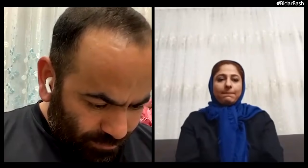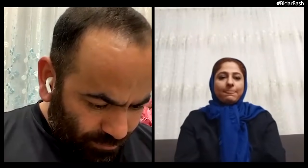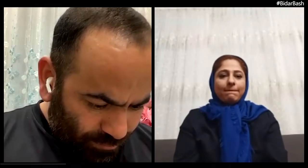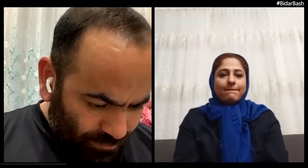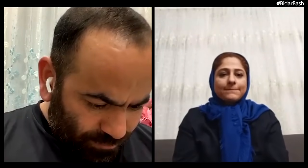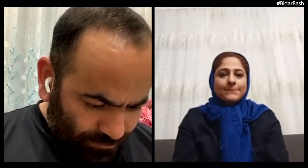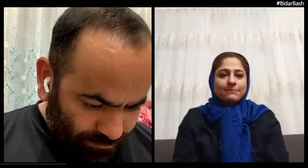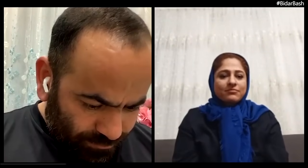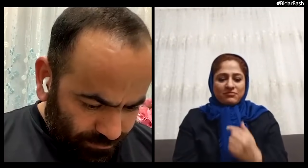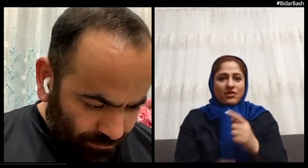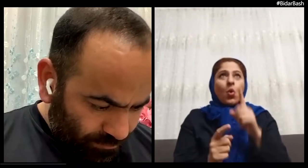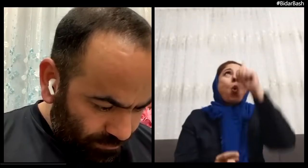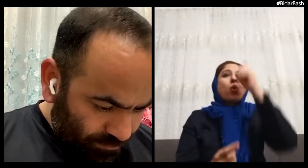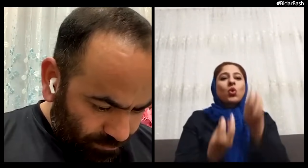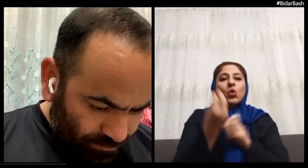خوب کوش